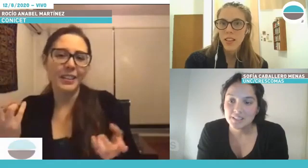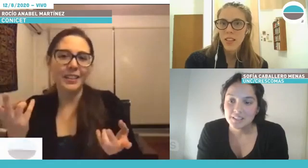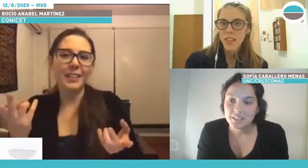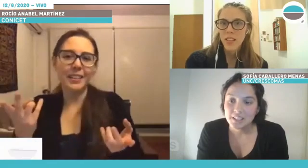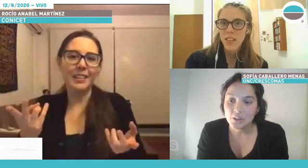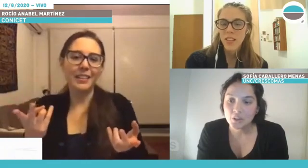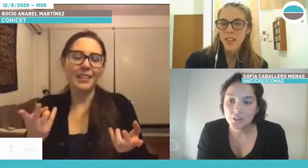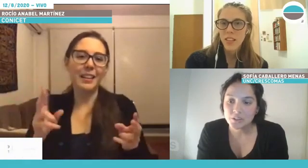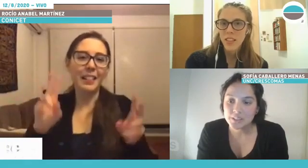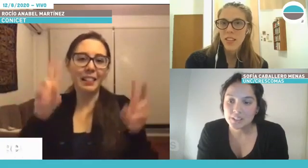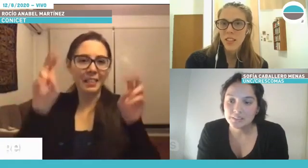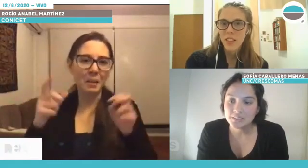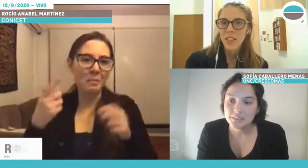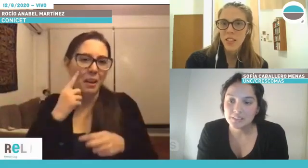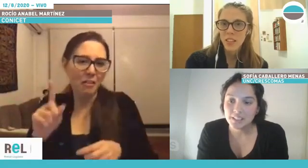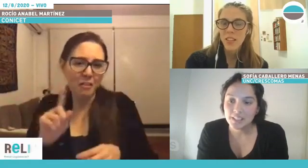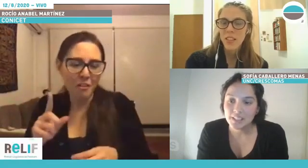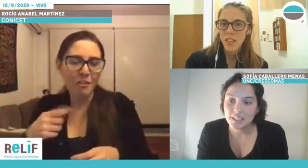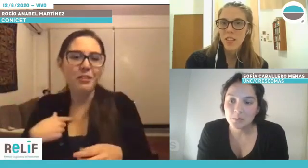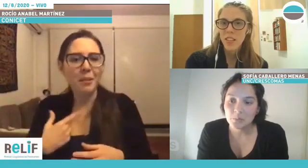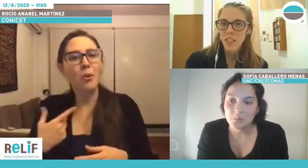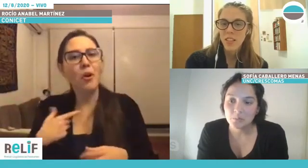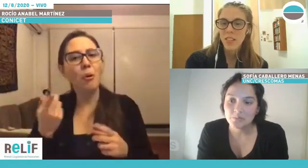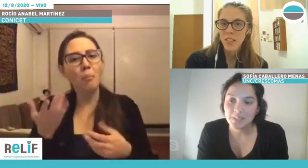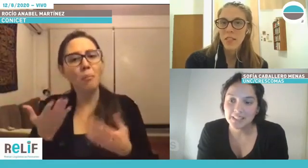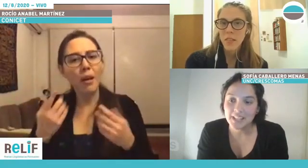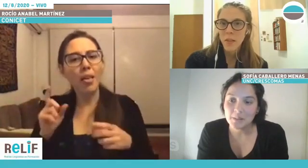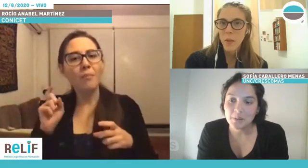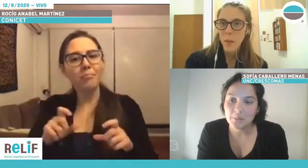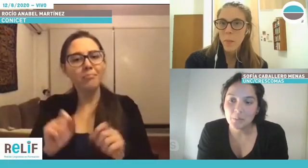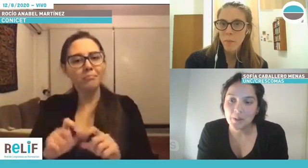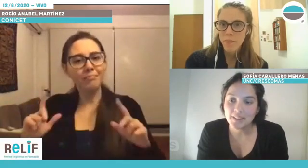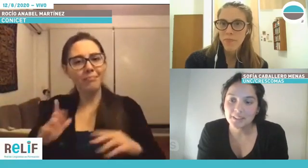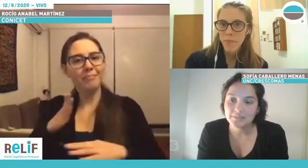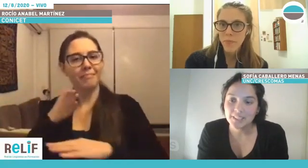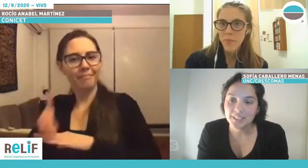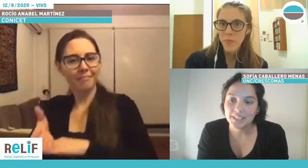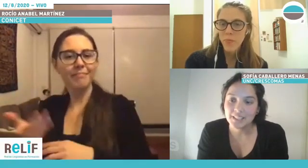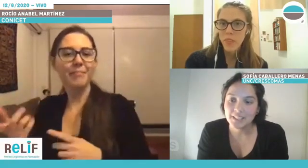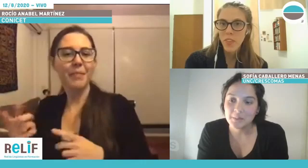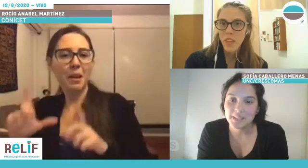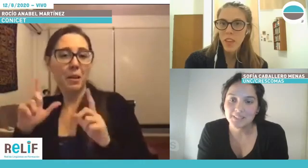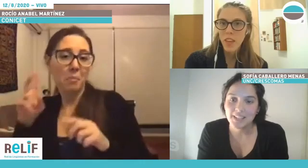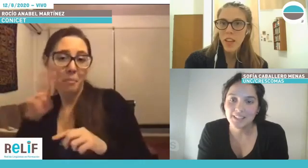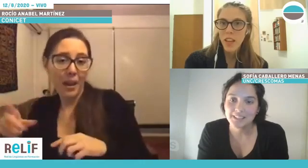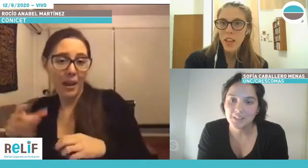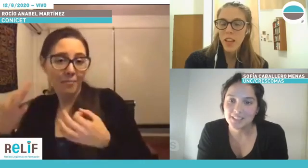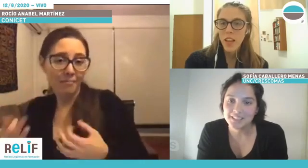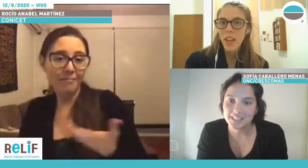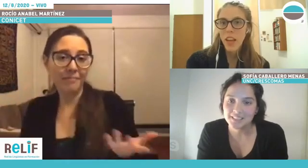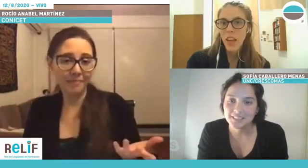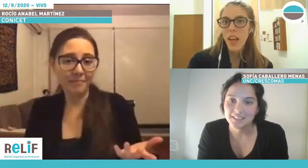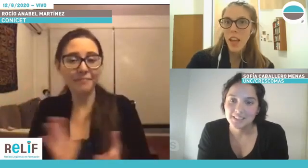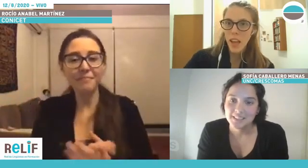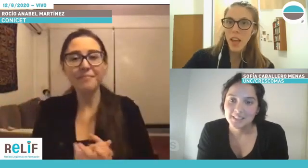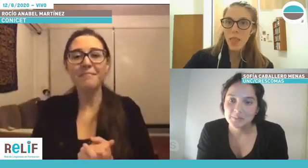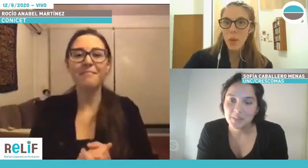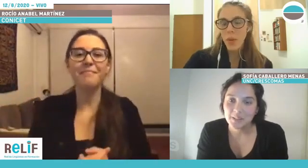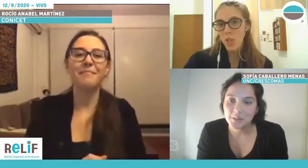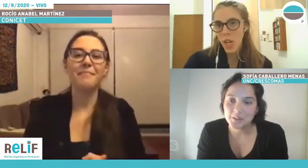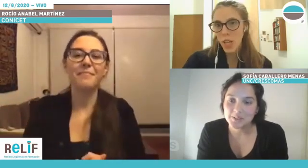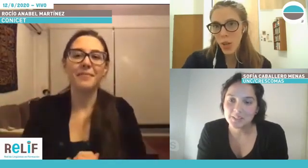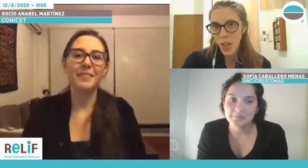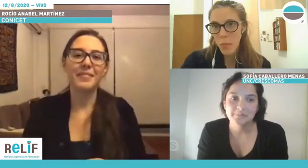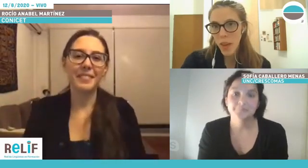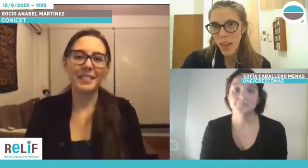oyentes que no conocen el tema puedan empezar a interiorizarse. Es